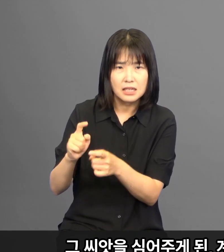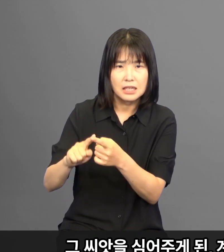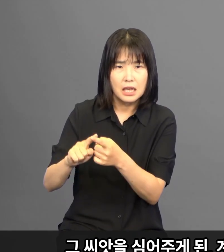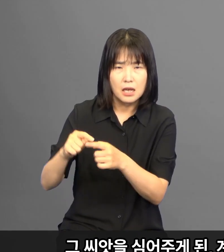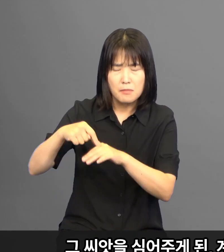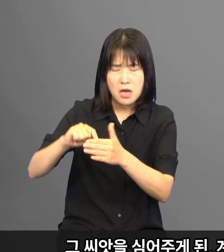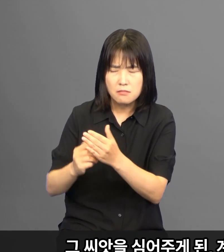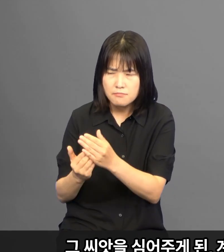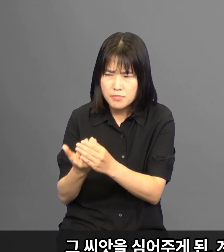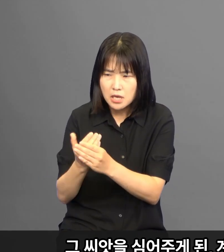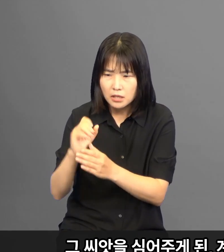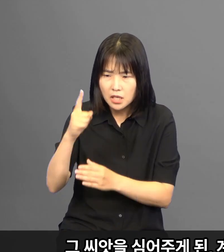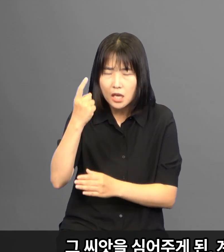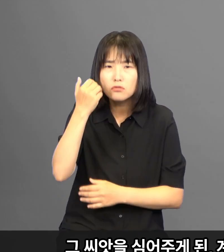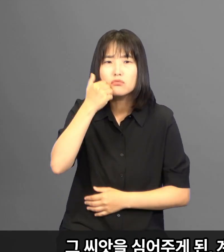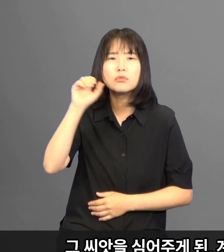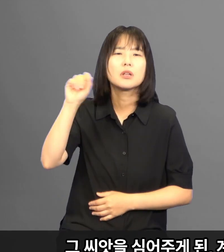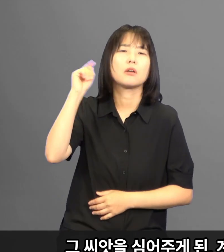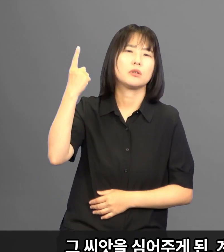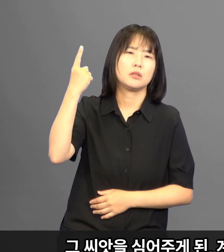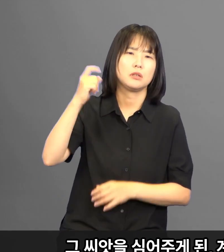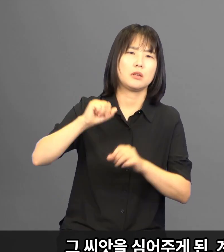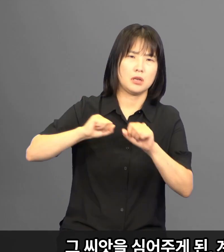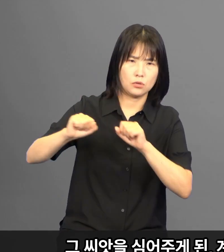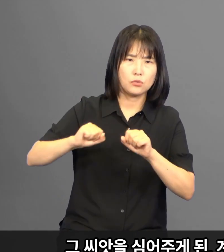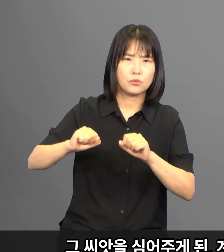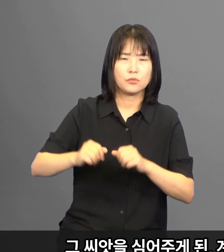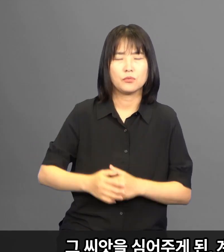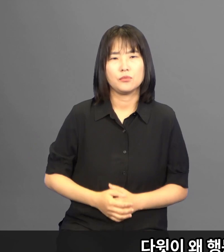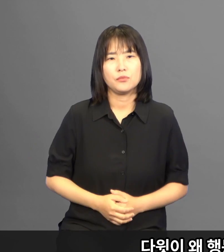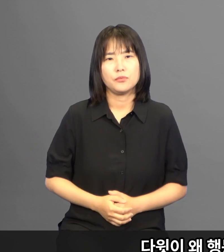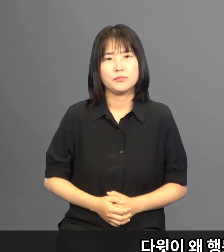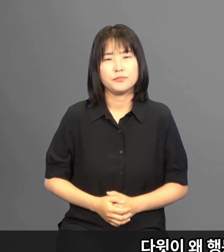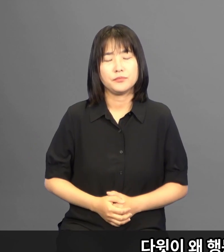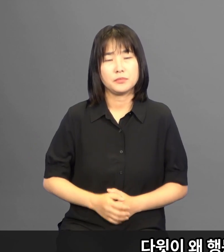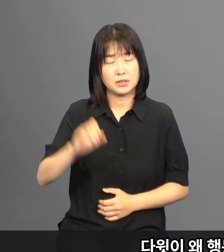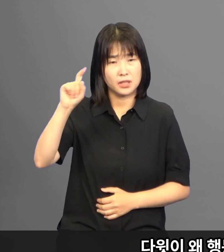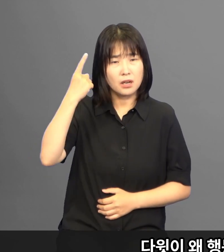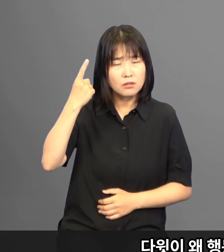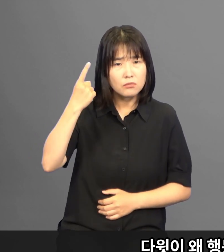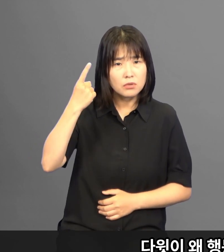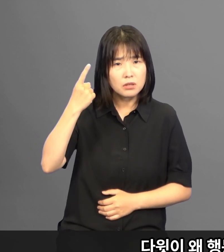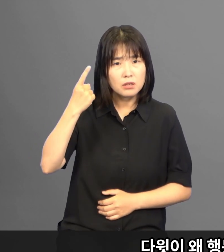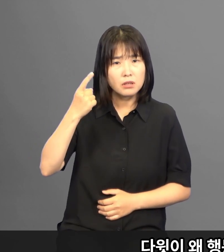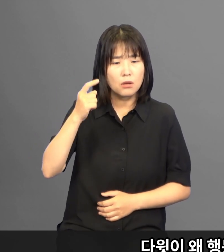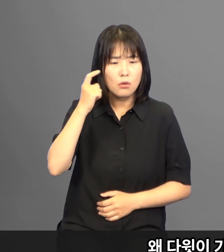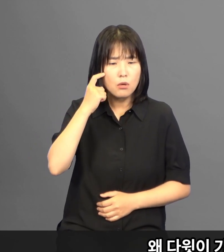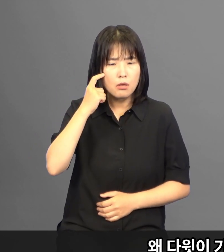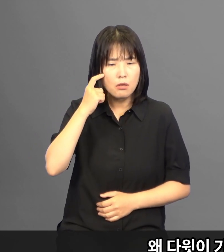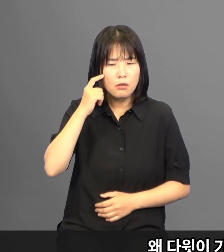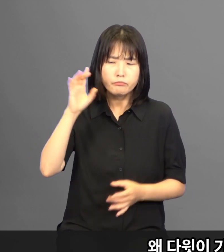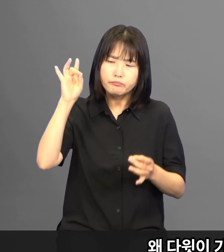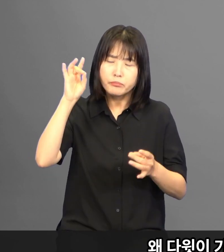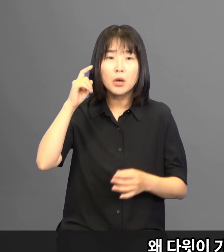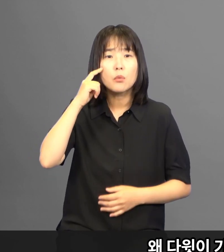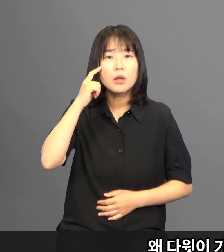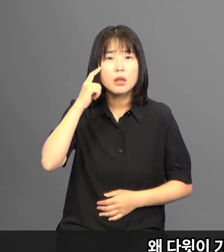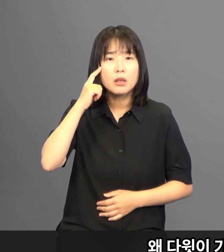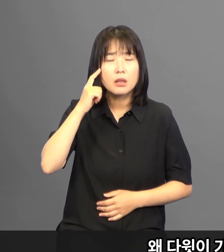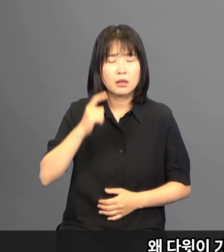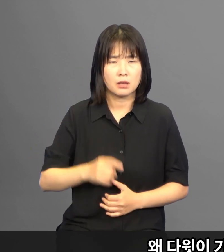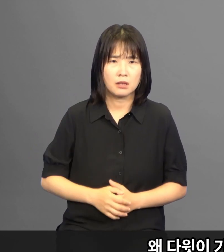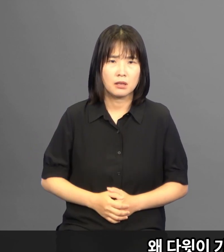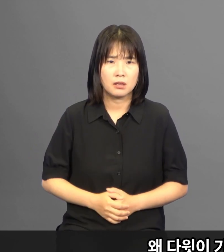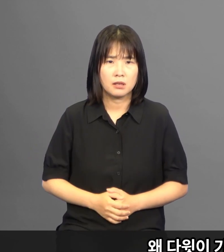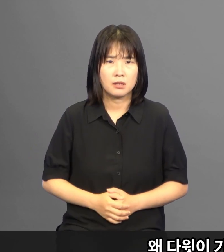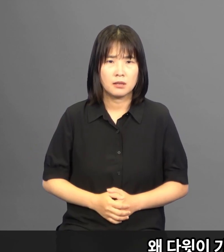된 계기가 되고 만 것입니다. 여러분, 다윗이 왜 행동하지 않았을까요? 왜 다윗이 가만히